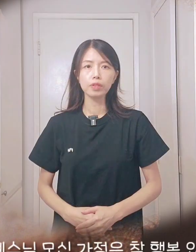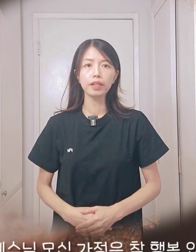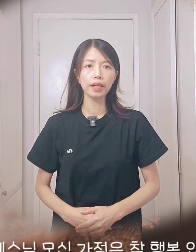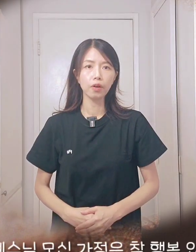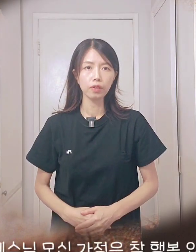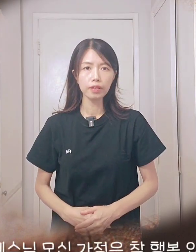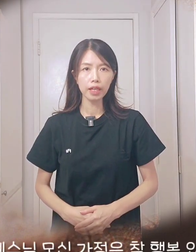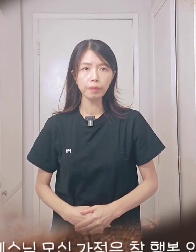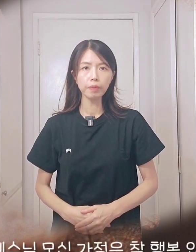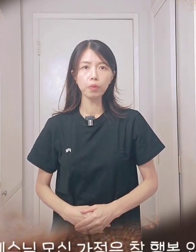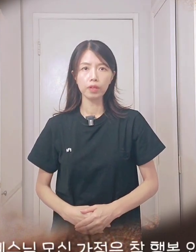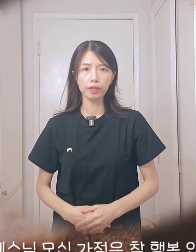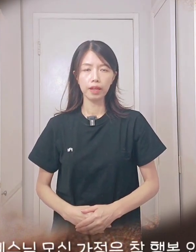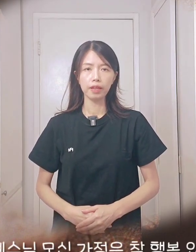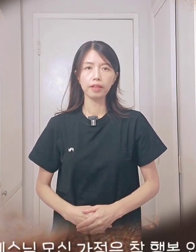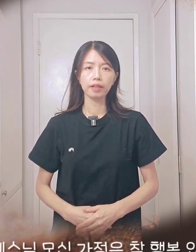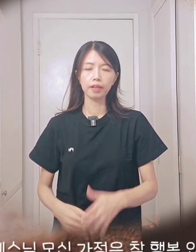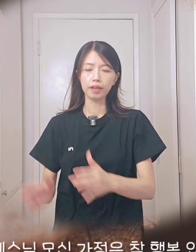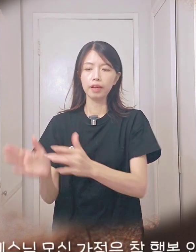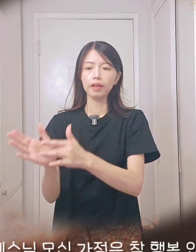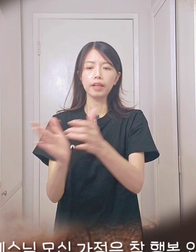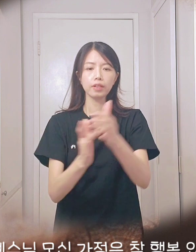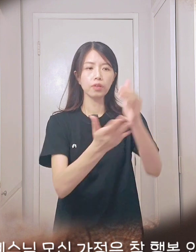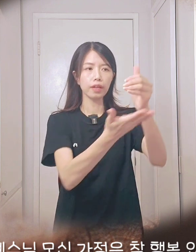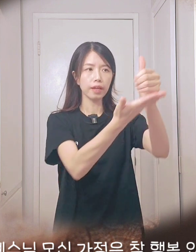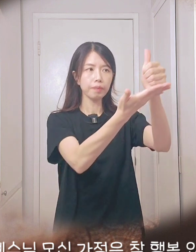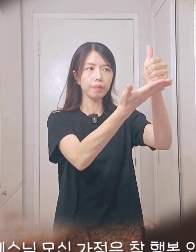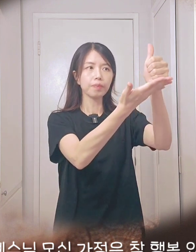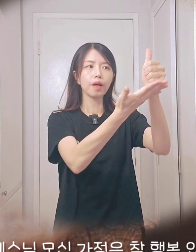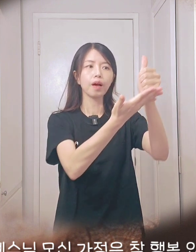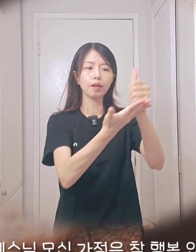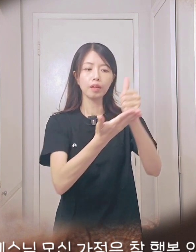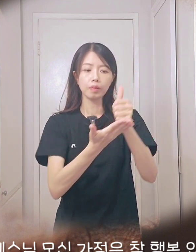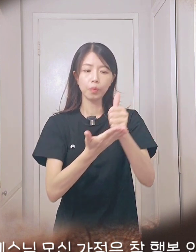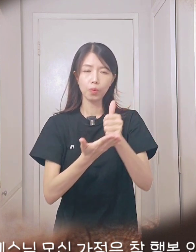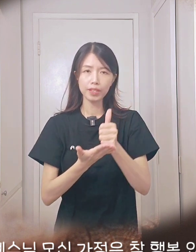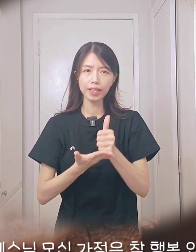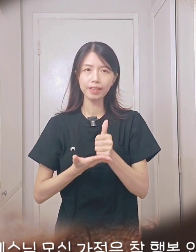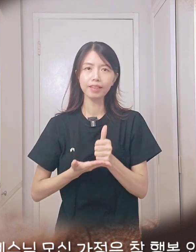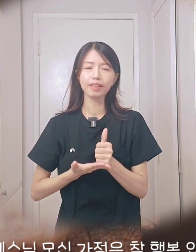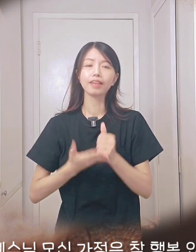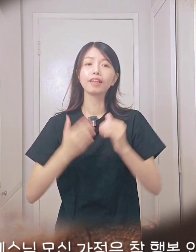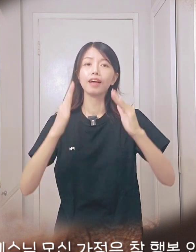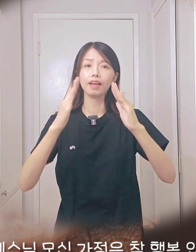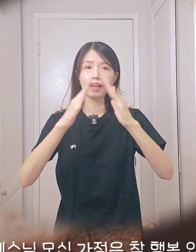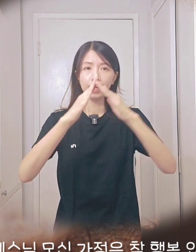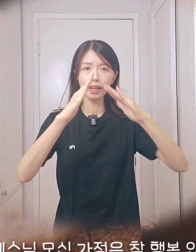예수님 모신 가정은 참 행복 있네. 예수님 모신